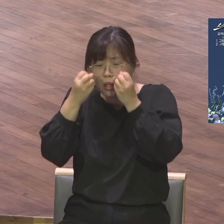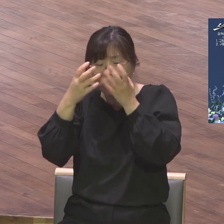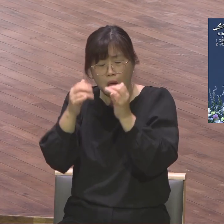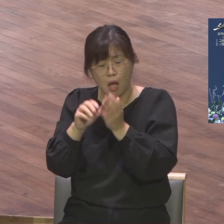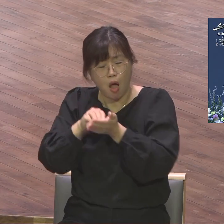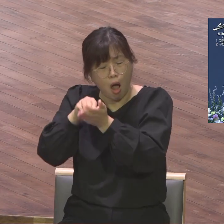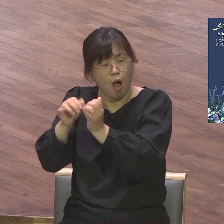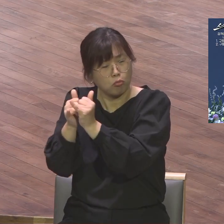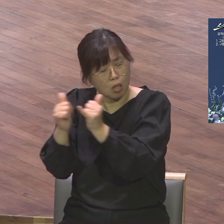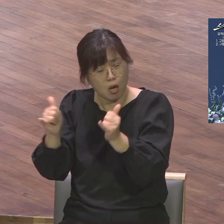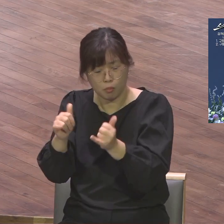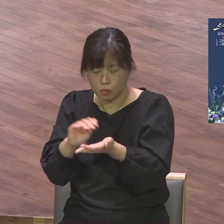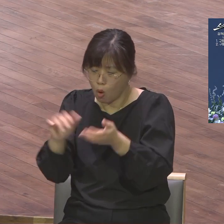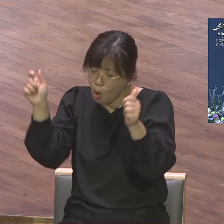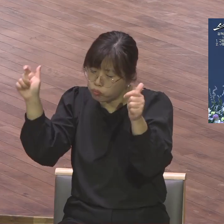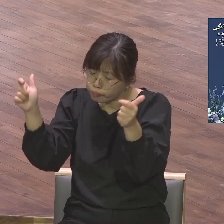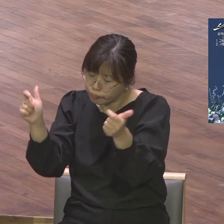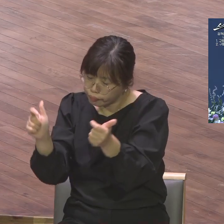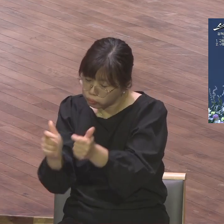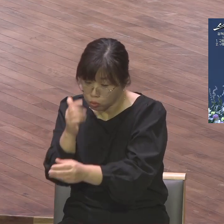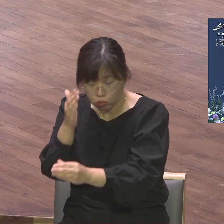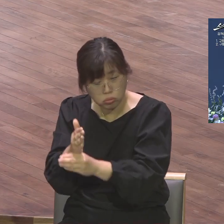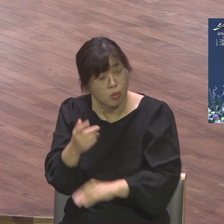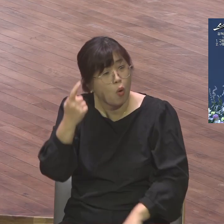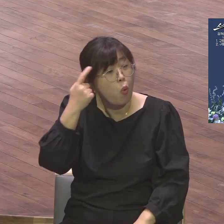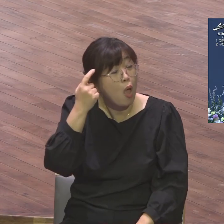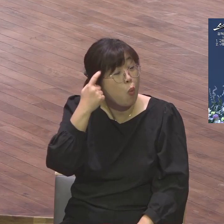다 데려오려고 다